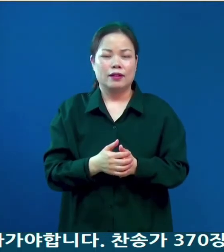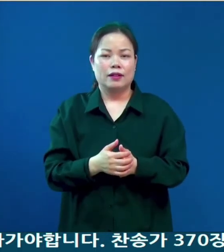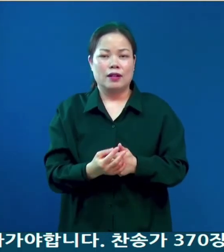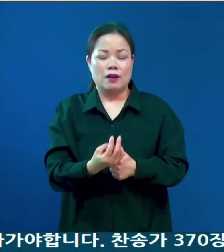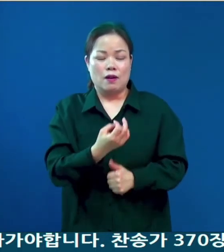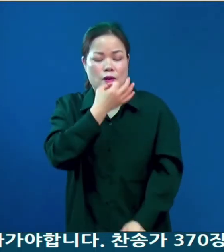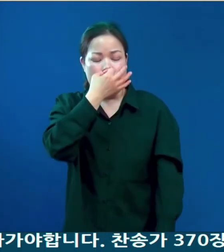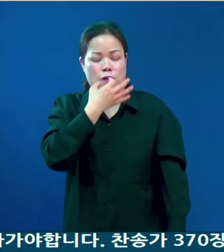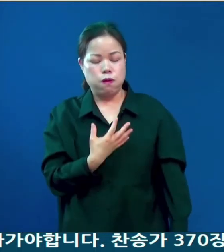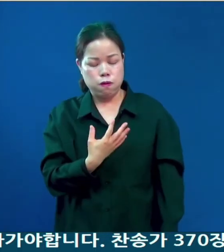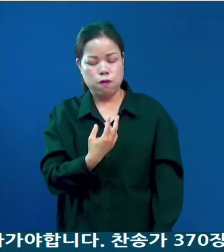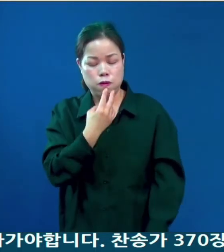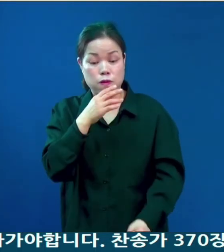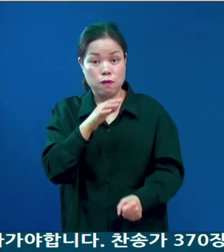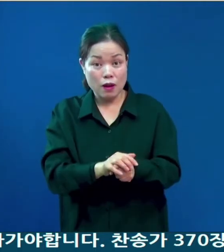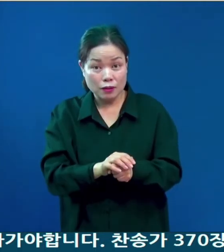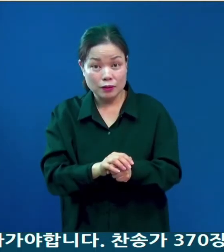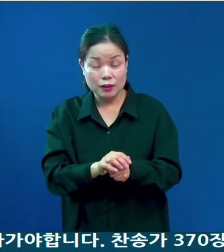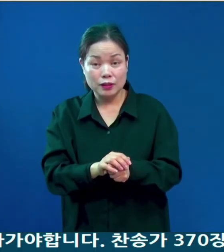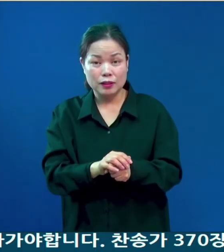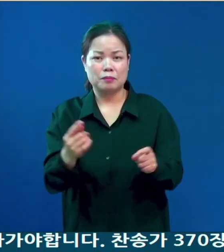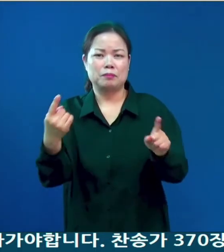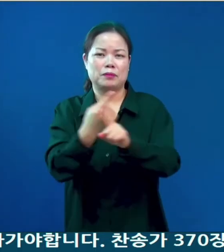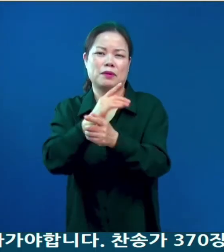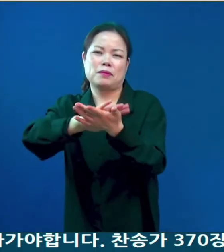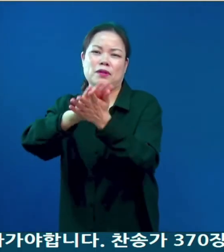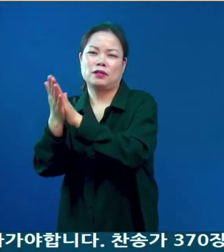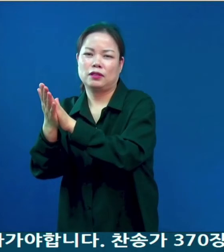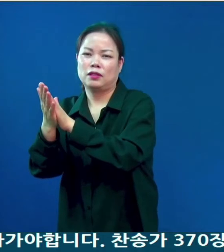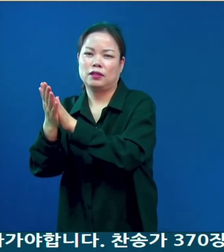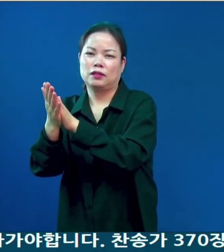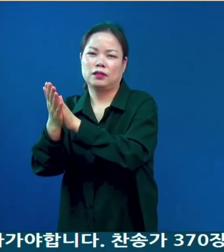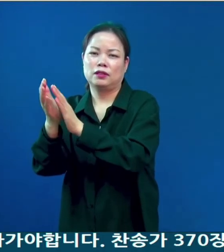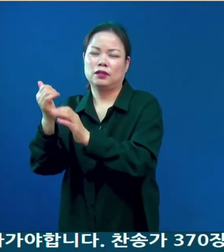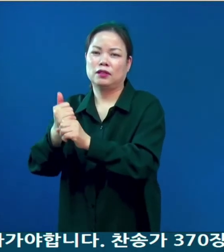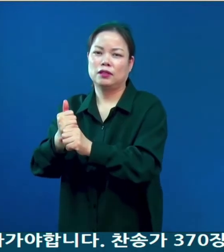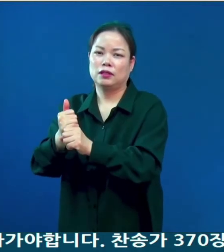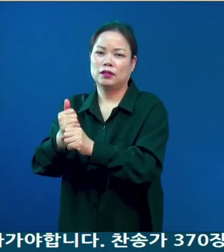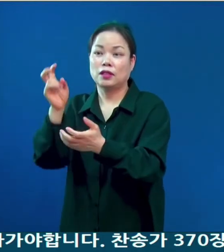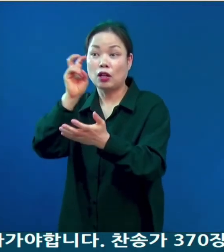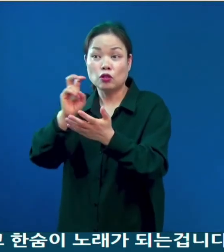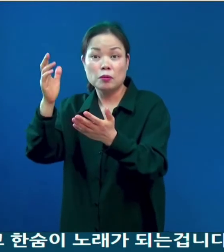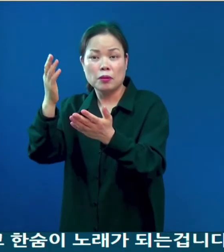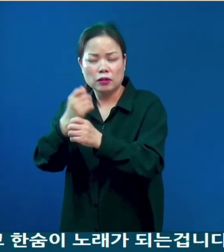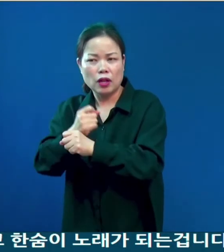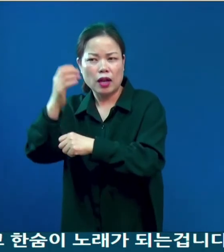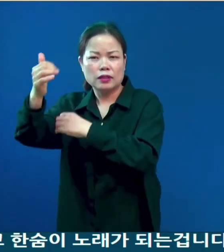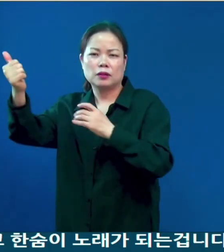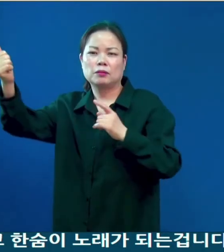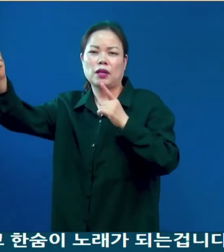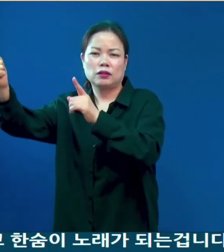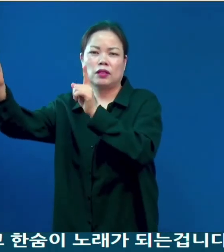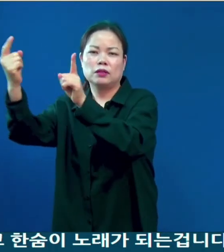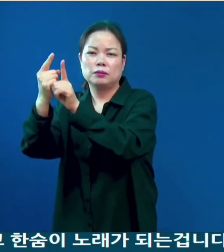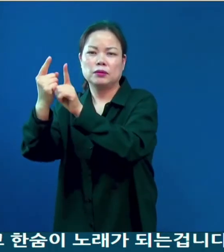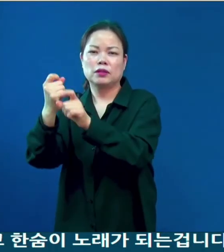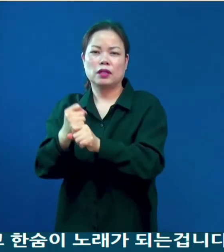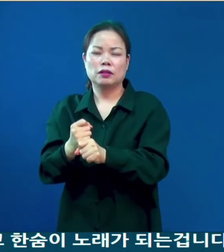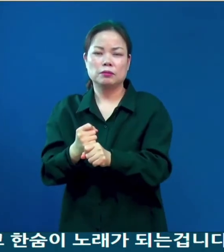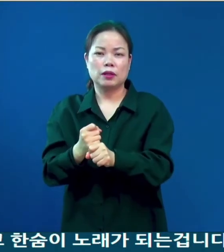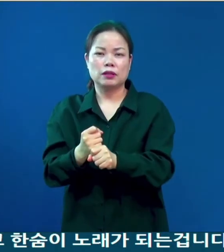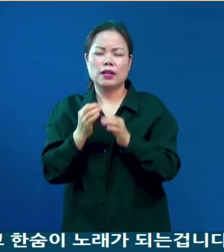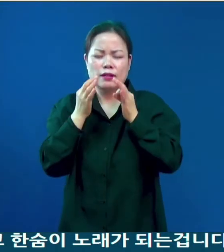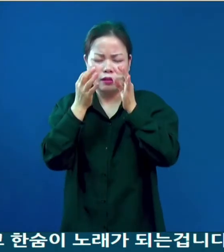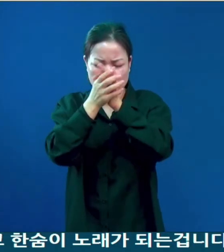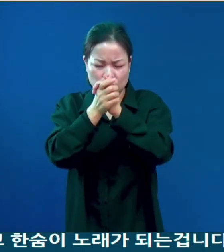찬송으로 바뀌어지고 두려웠던 그 문제가 계속 두려움으로 남는 것이 아니라 어떻게 돼요? 하나님의 인재를 경험하게 하는